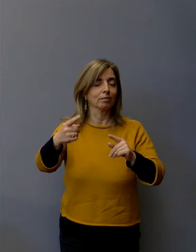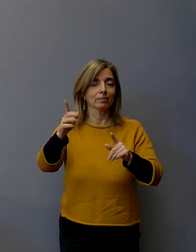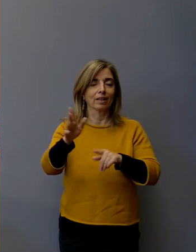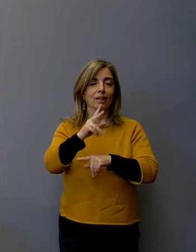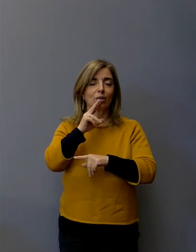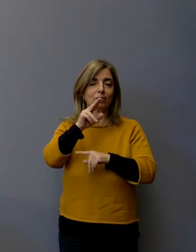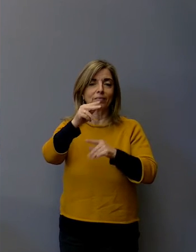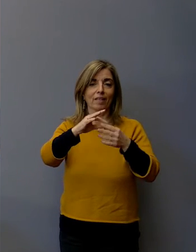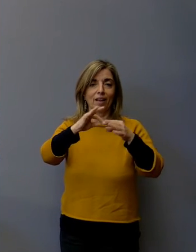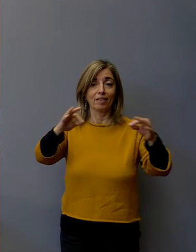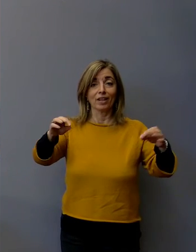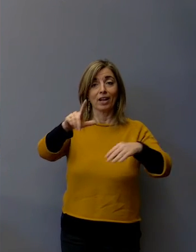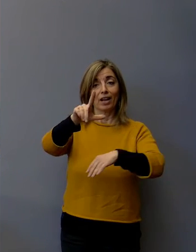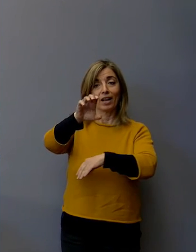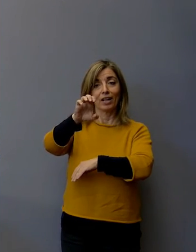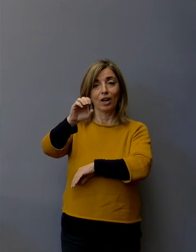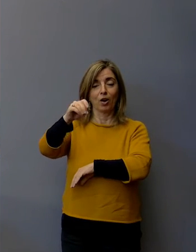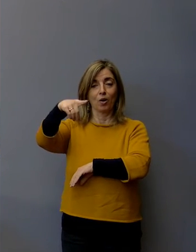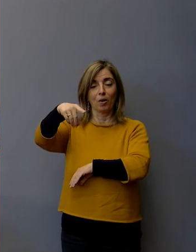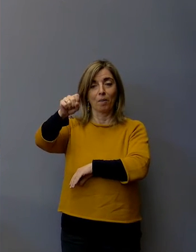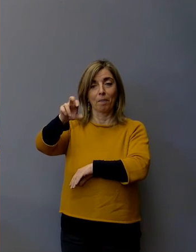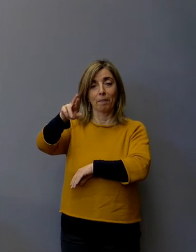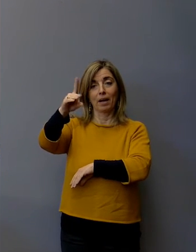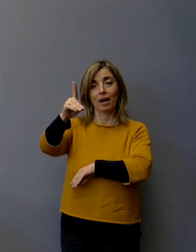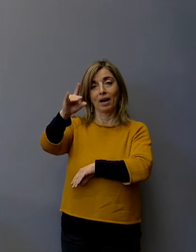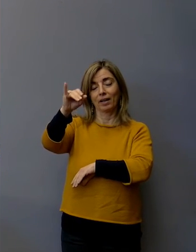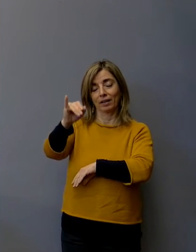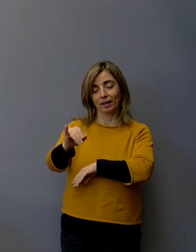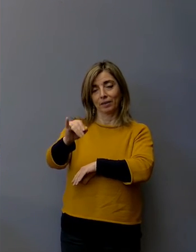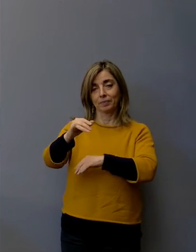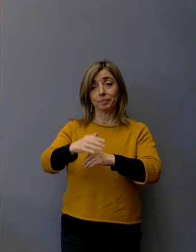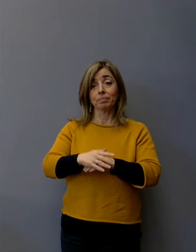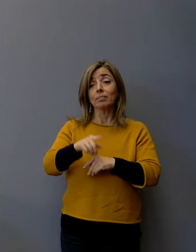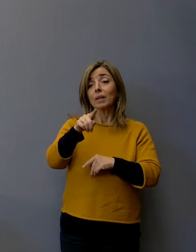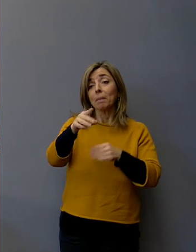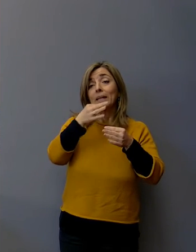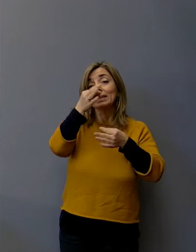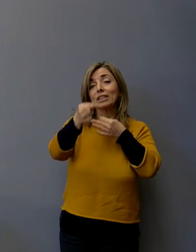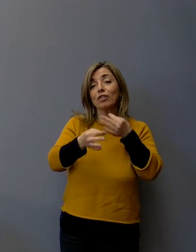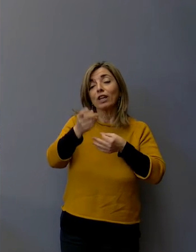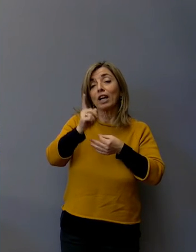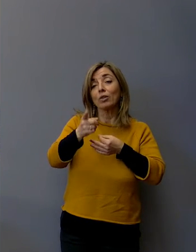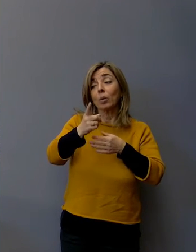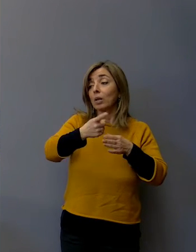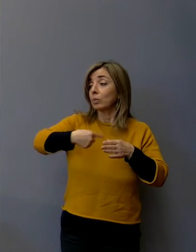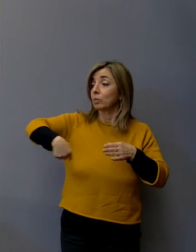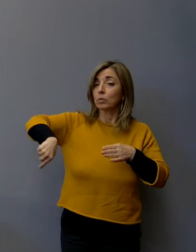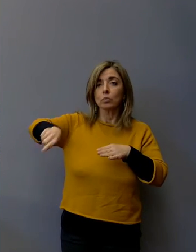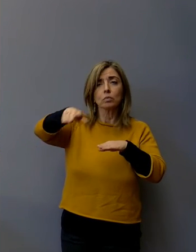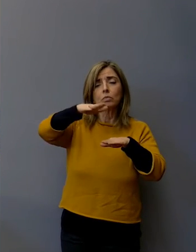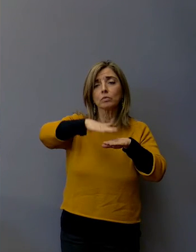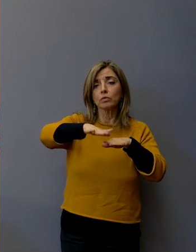essere diciamo fare dei riferimenti letterari per dire che abbiamo tutti sperimentato che